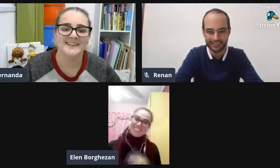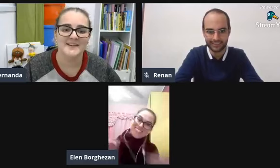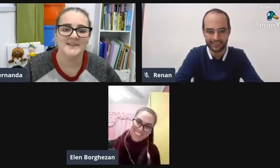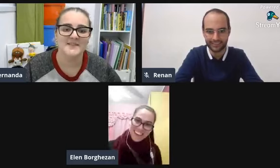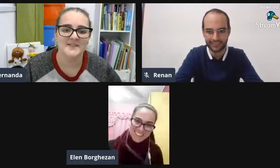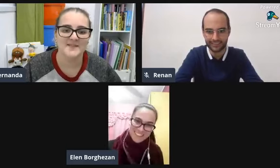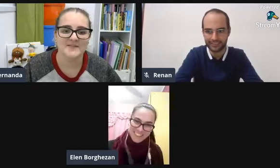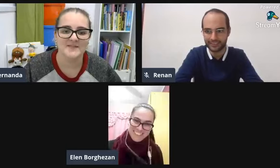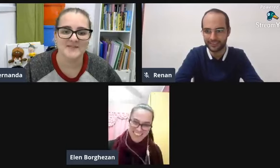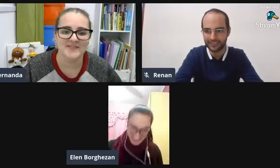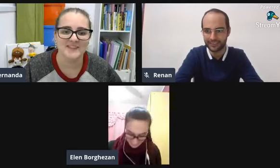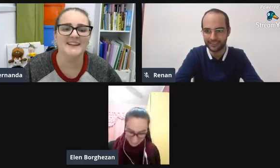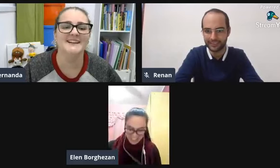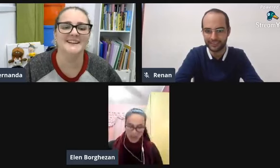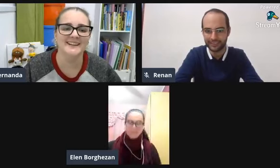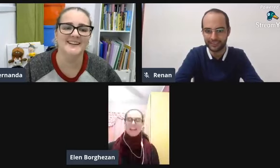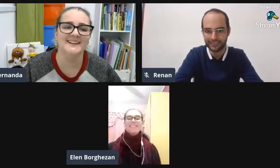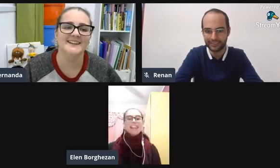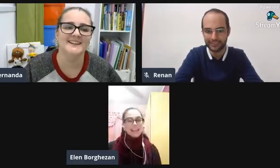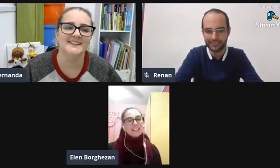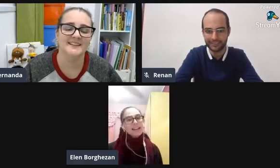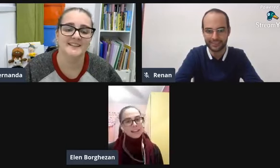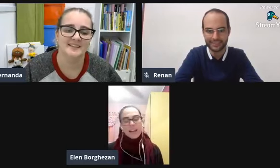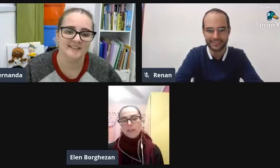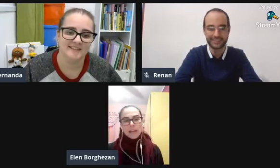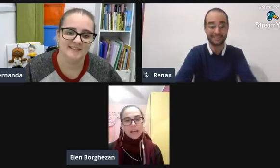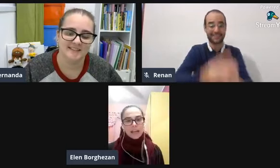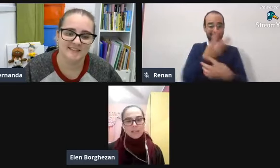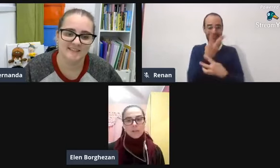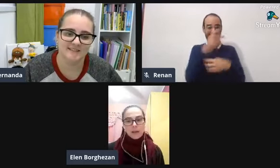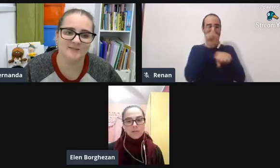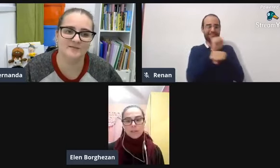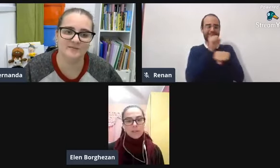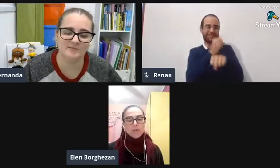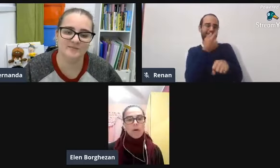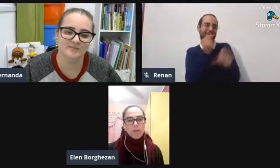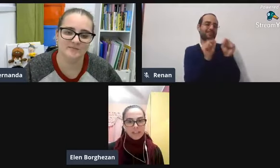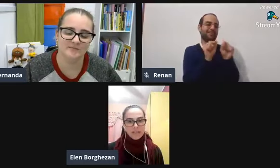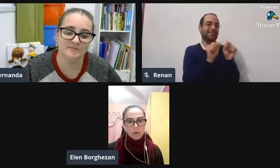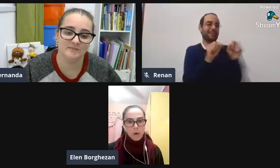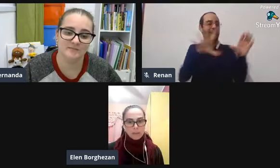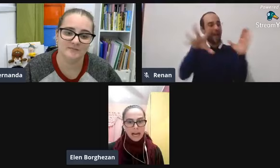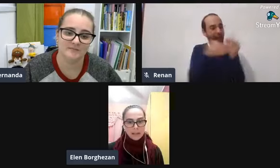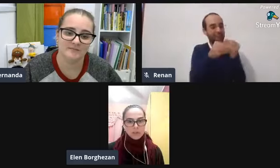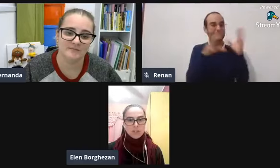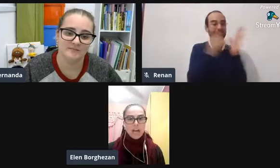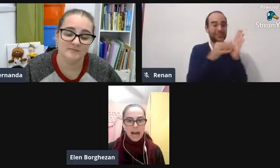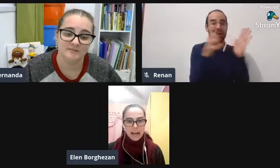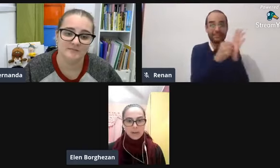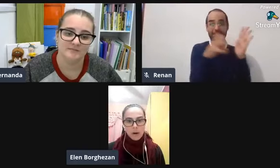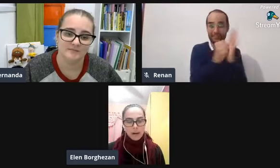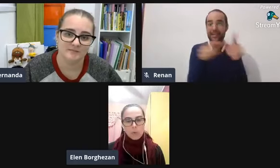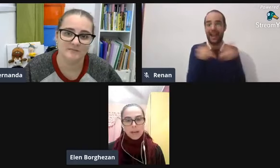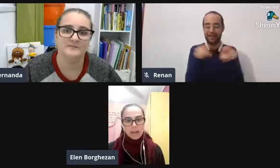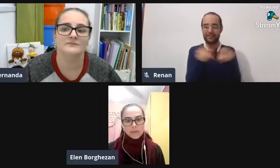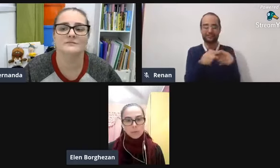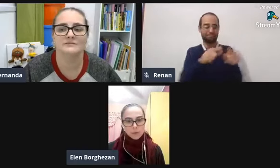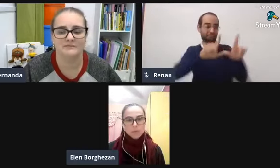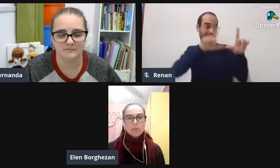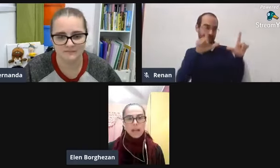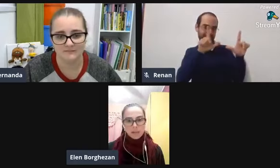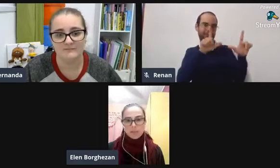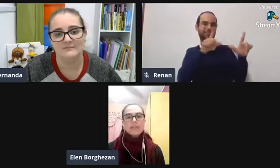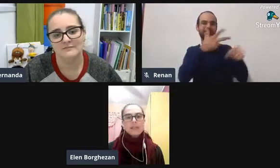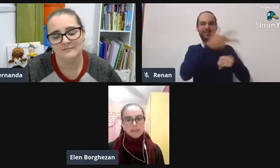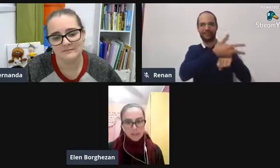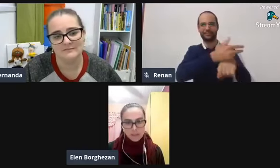Depois tu desaceita se tu quiser. Mas esse, é claro que se tu não tem o convívio, o contato diário com quem é